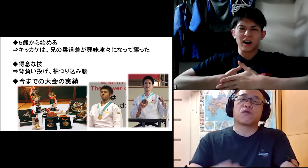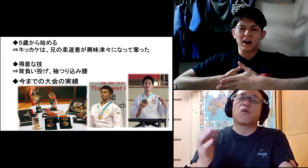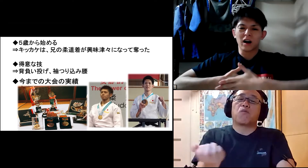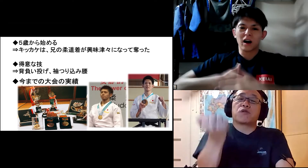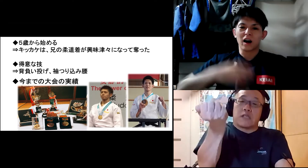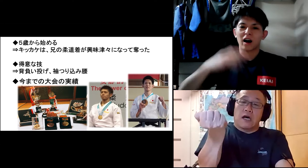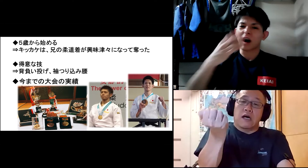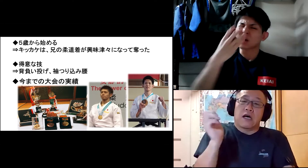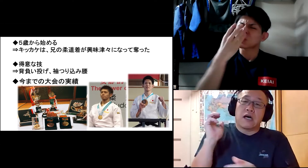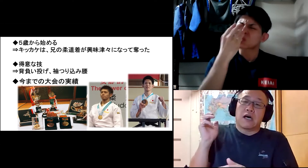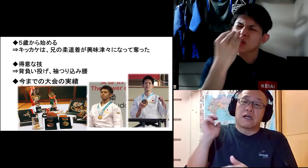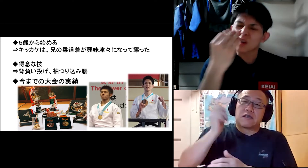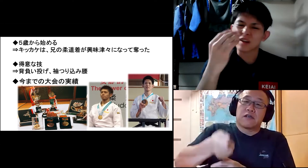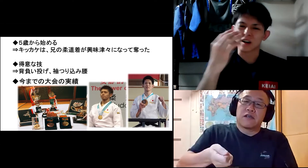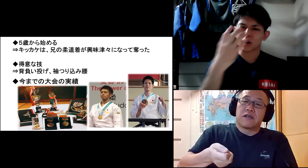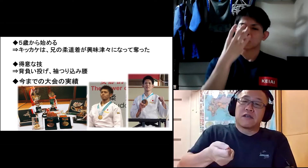柔道着を